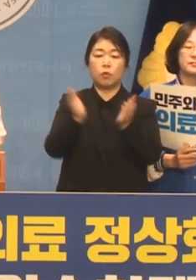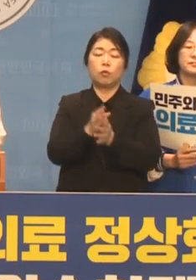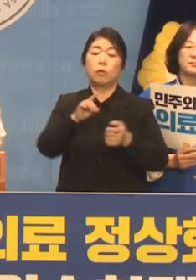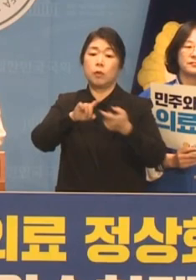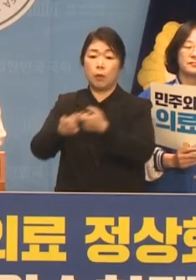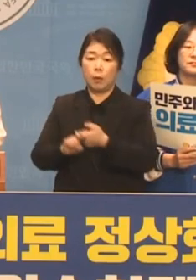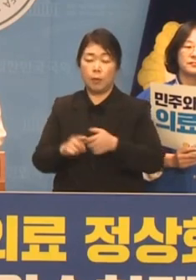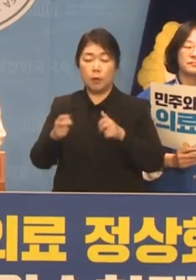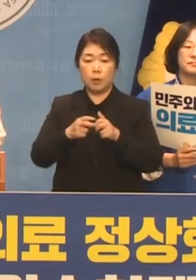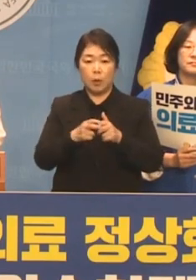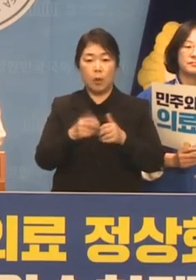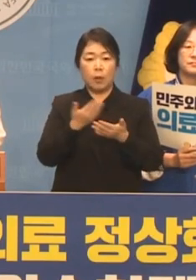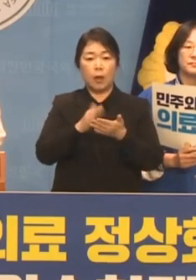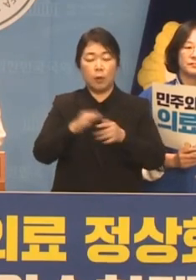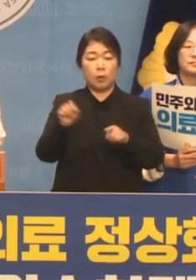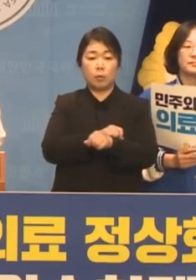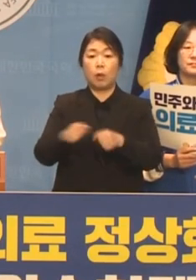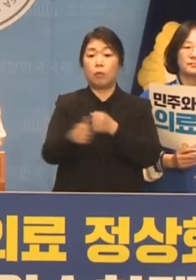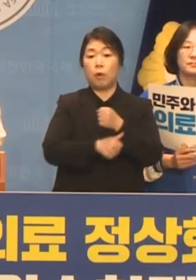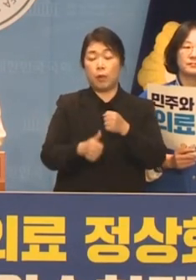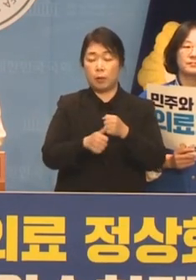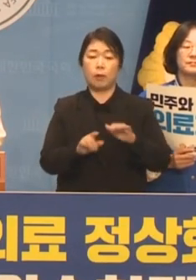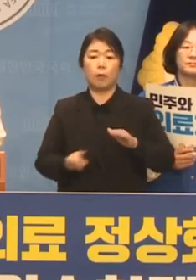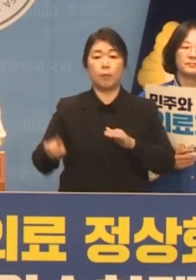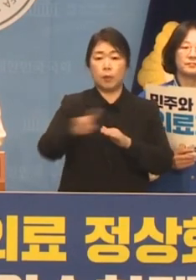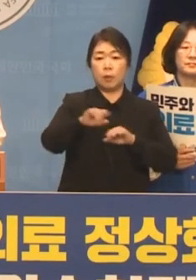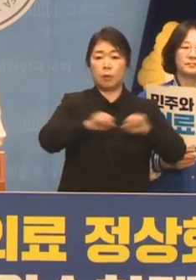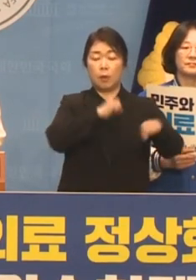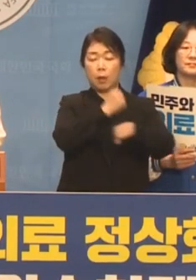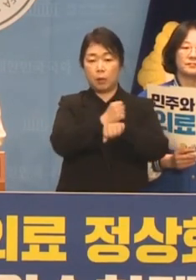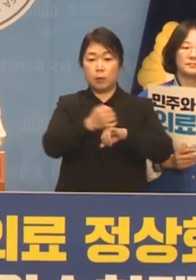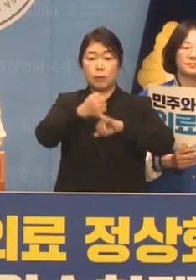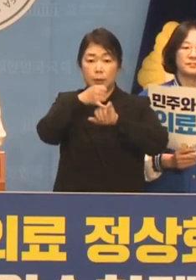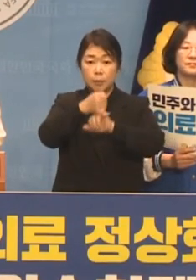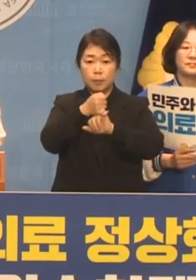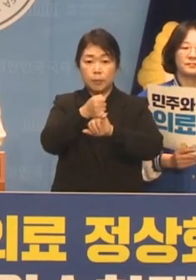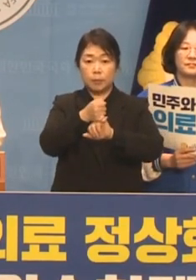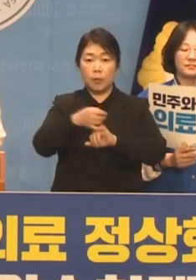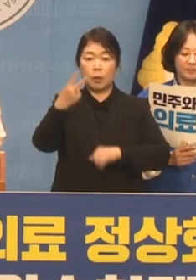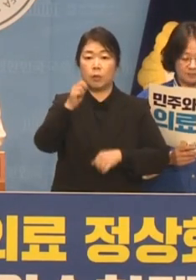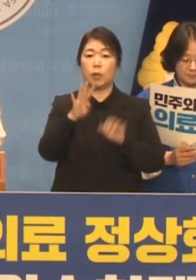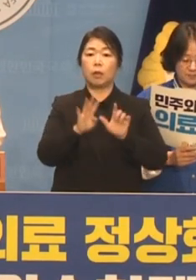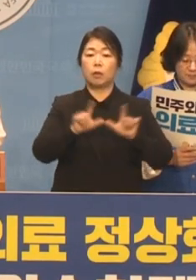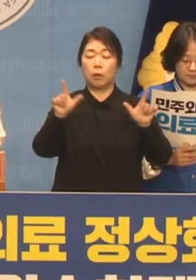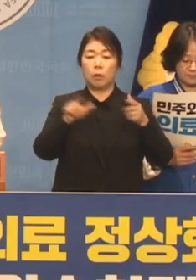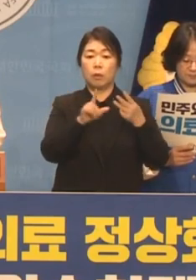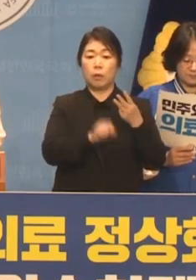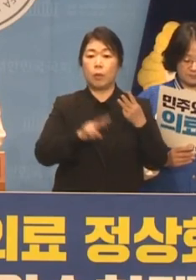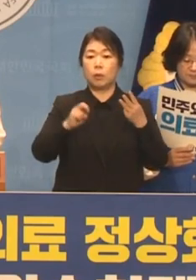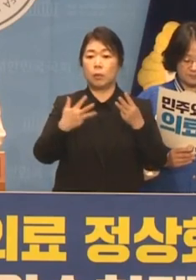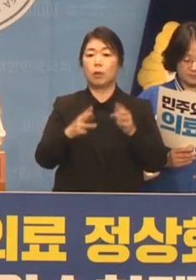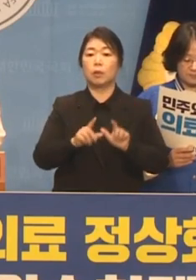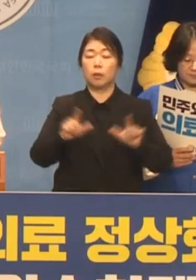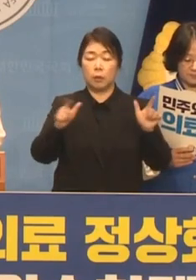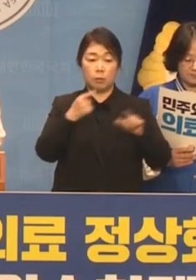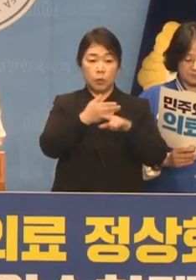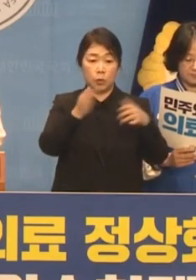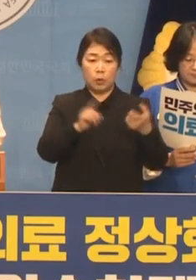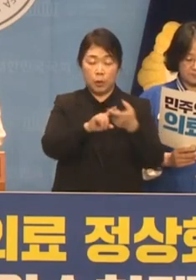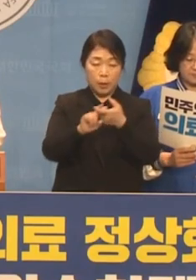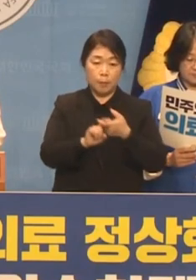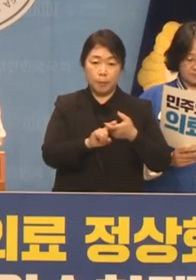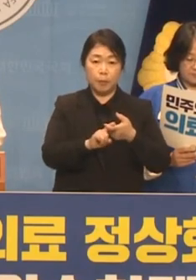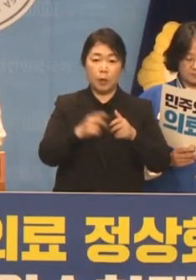연합 의료 개혁 특별위원회가 앞장서 나아가겠습니다 2024년 3월 28일 더불어민주